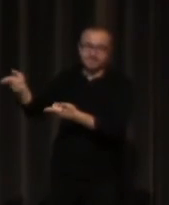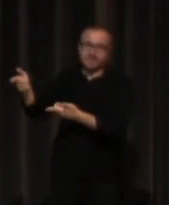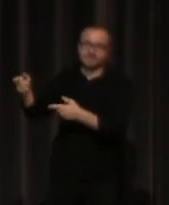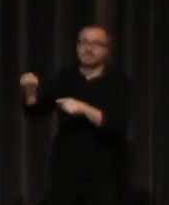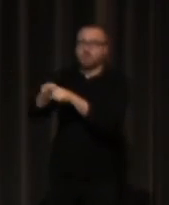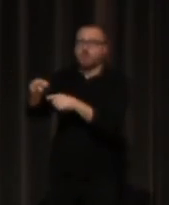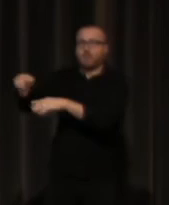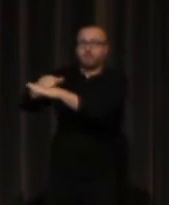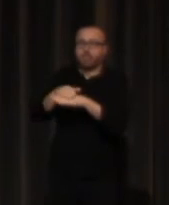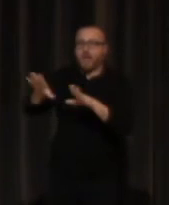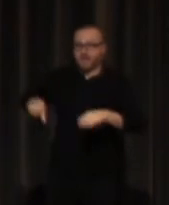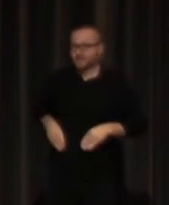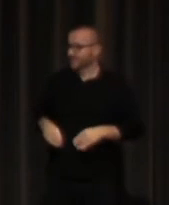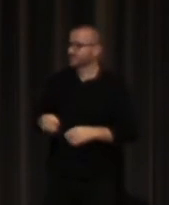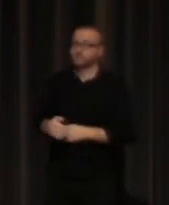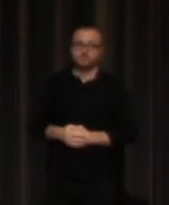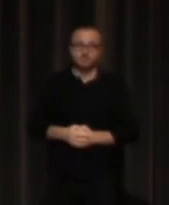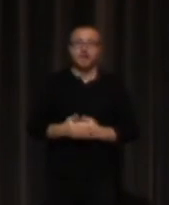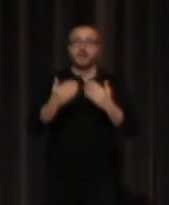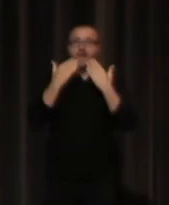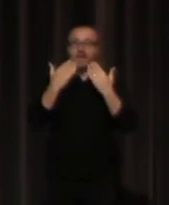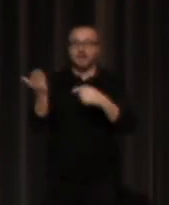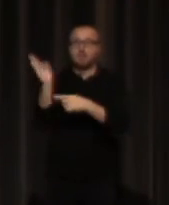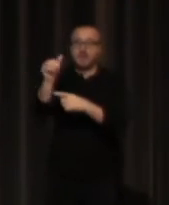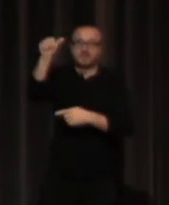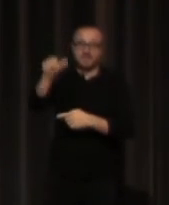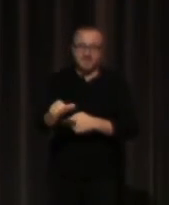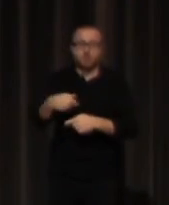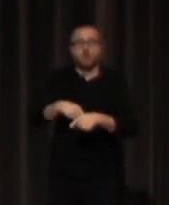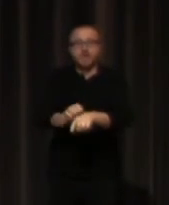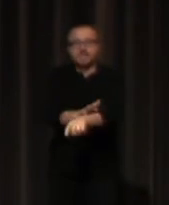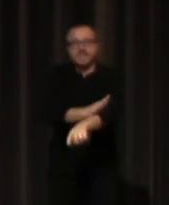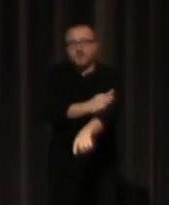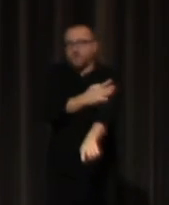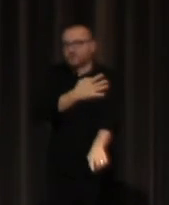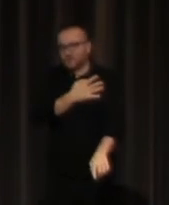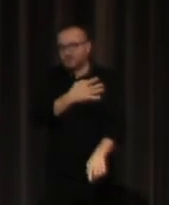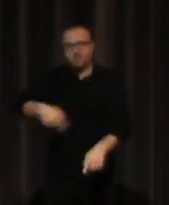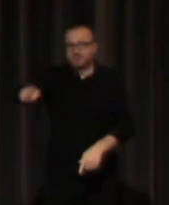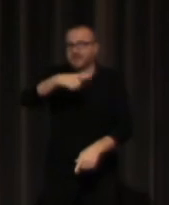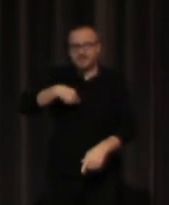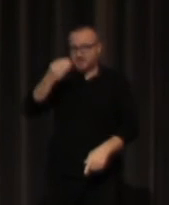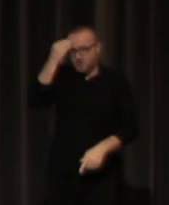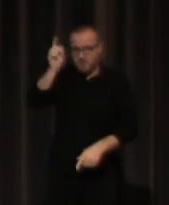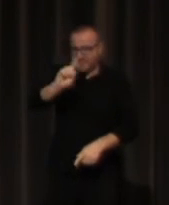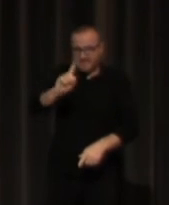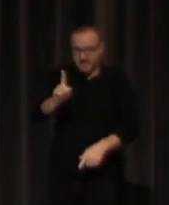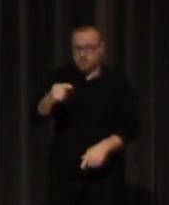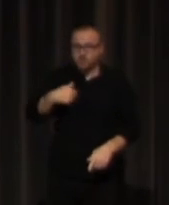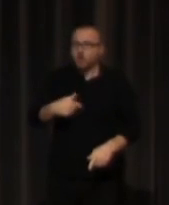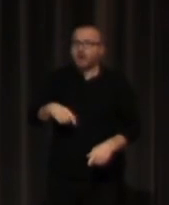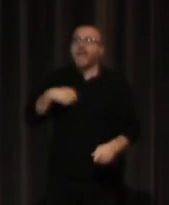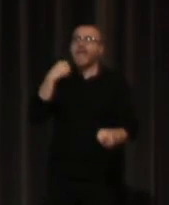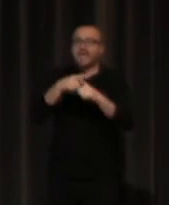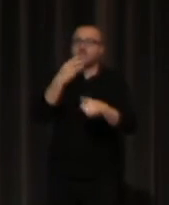invitació. Moltes gràcies per la invitació, fa una il·lusió, la veritat és que no ho sabeu, perquè jo també he sigut jove i